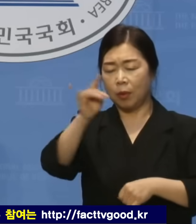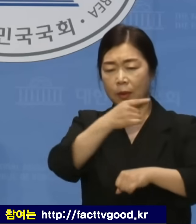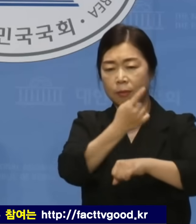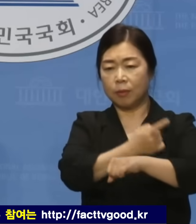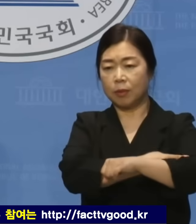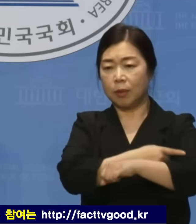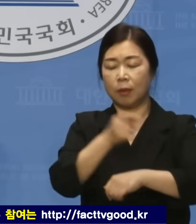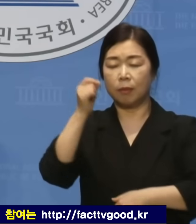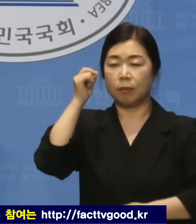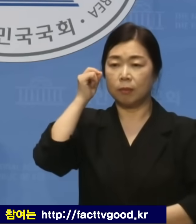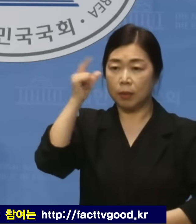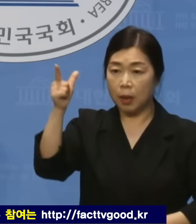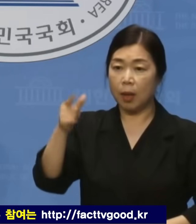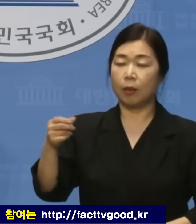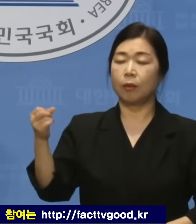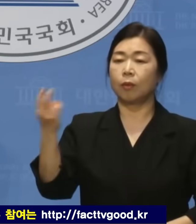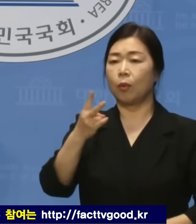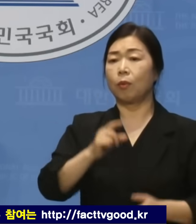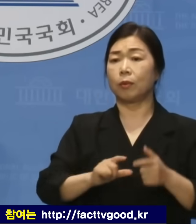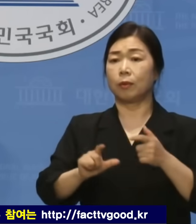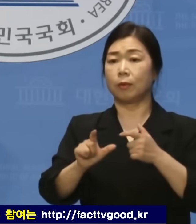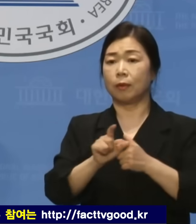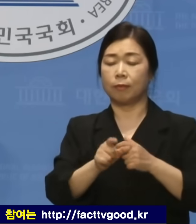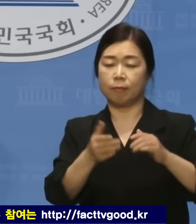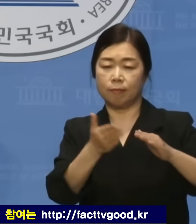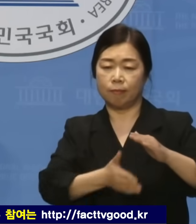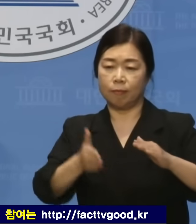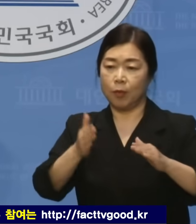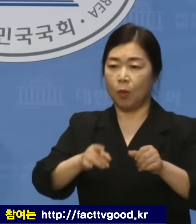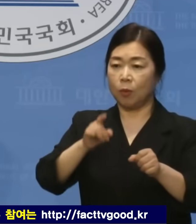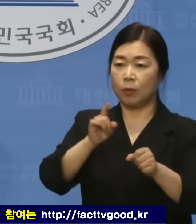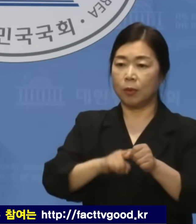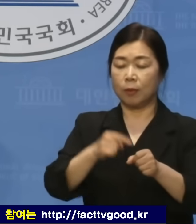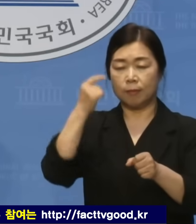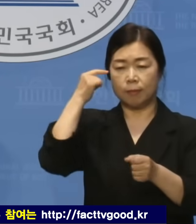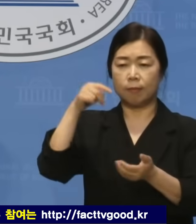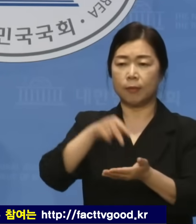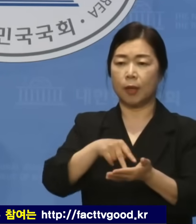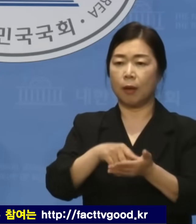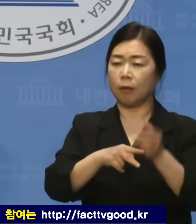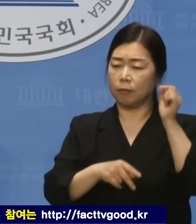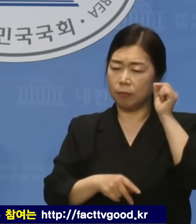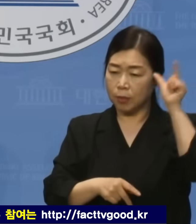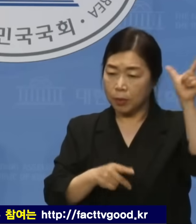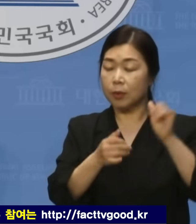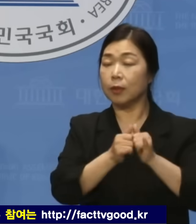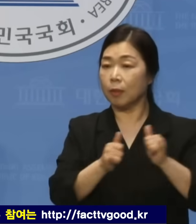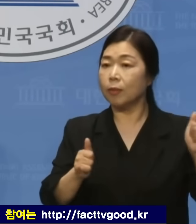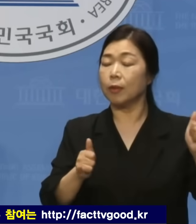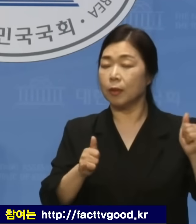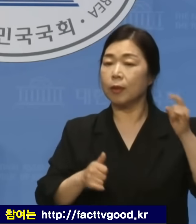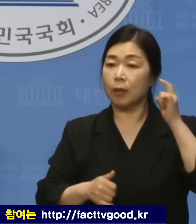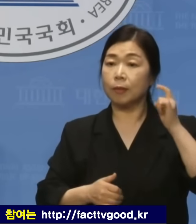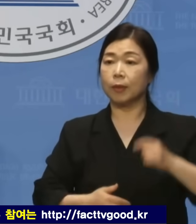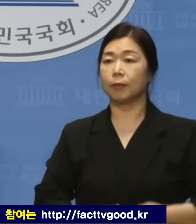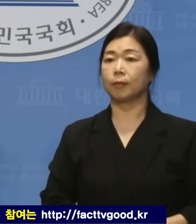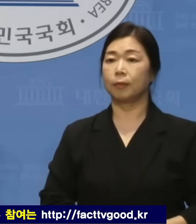유능하고 또 훨씬 더 공적 마인드가 뛰어난 그런 분이다 이렇게 생각해